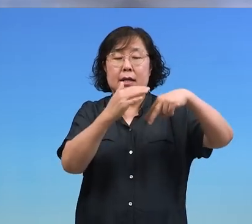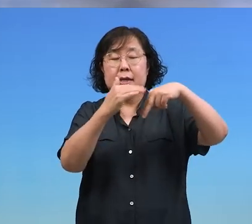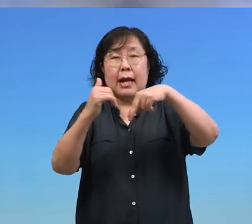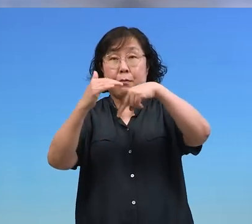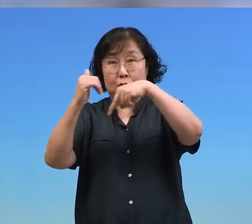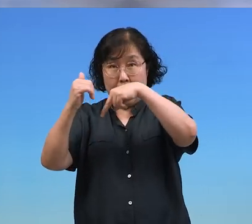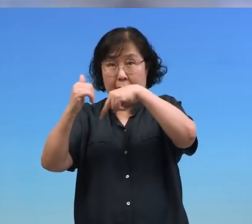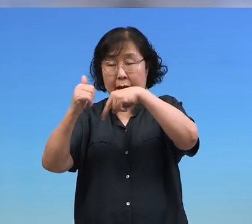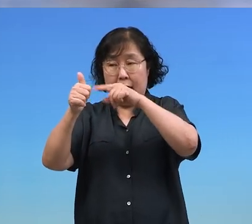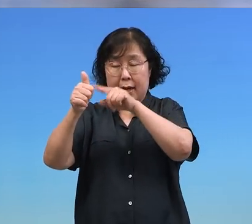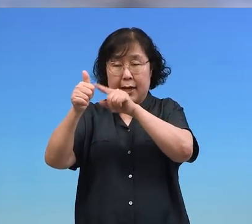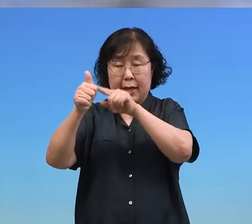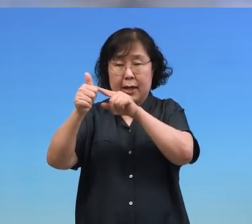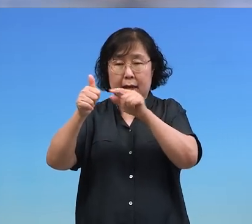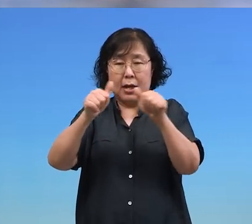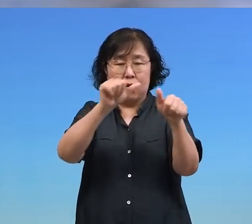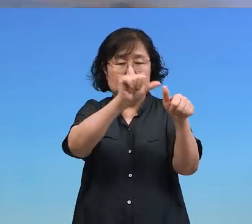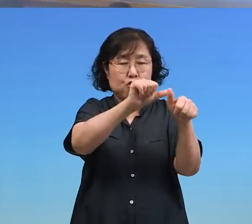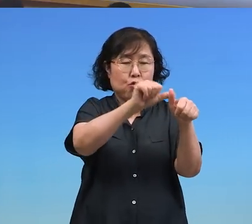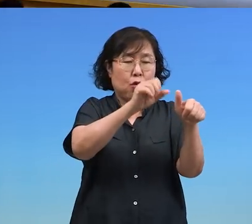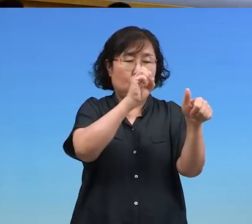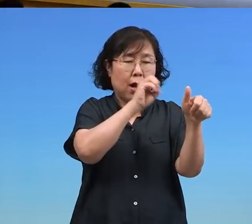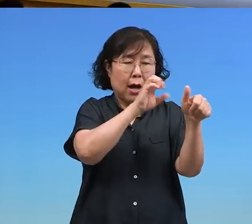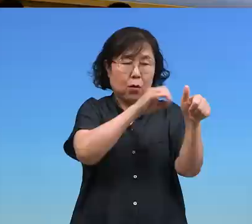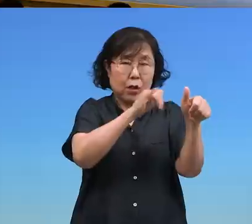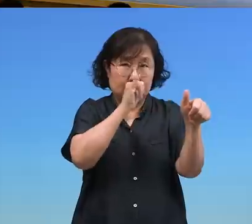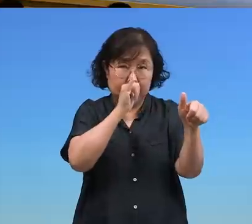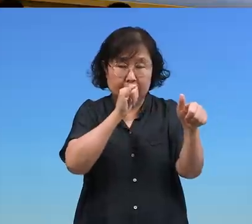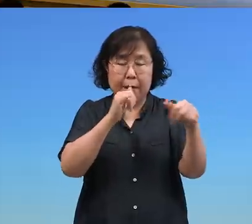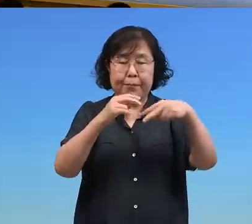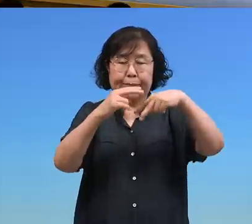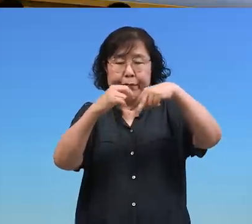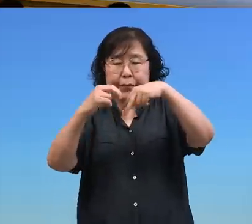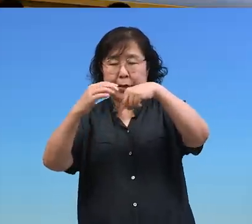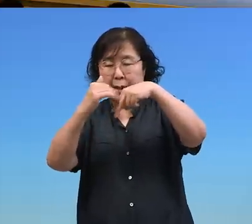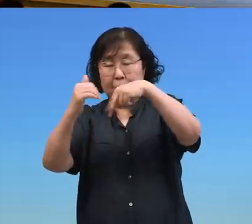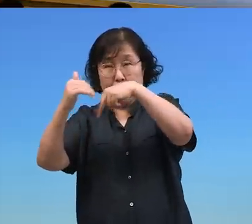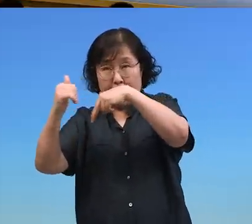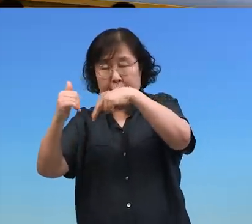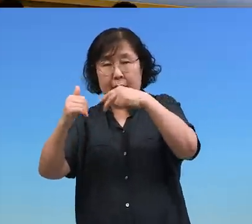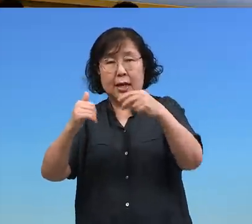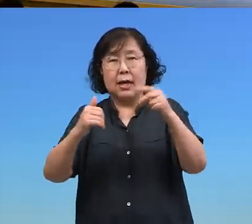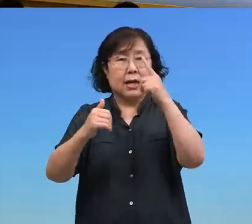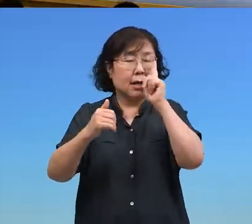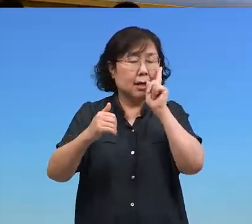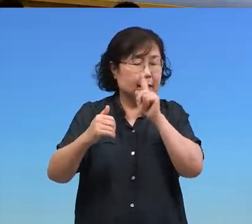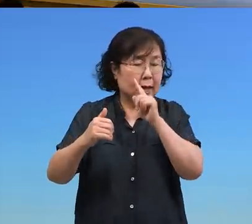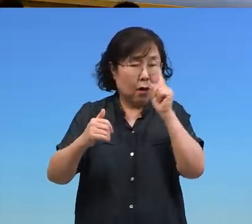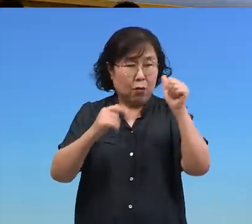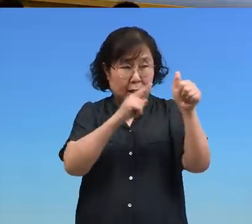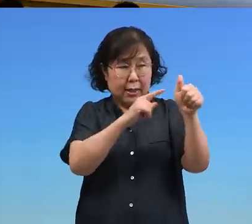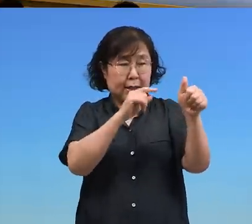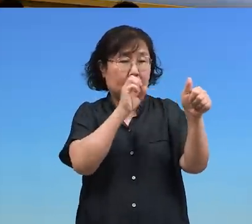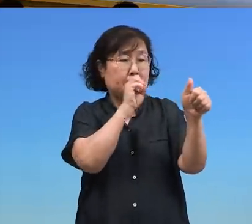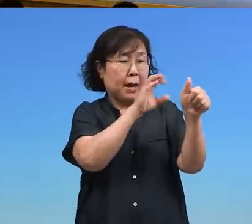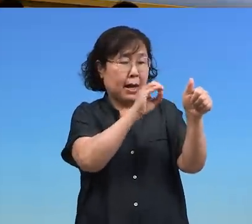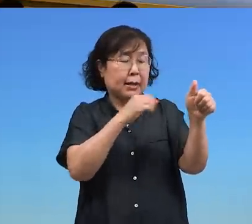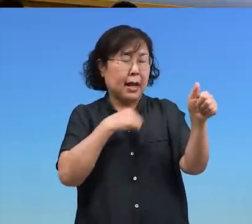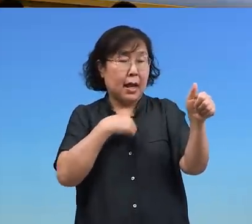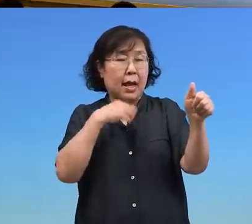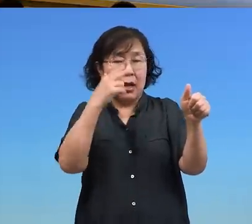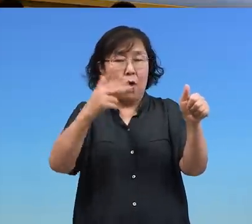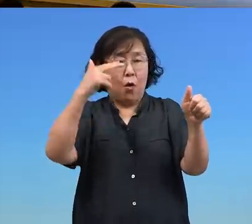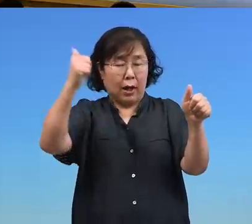내용이 나오는데요 자 15장 1절입니다 사무엘이 사울에게 이르되 요호와께서 나를 보내어